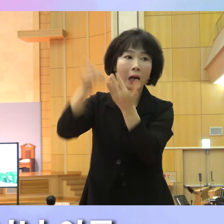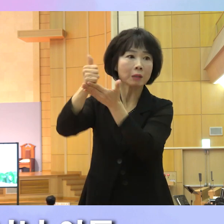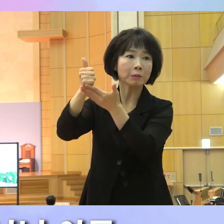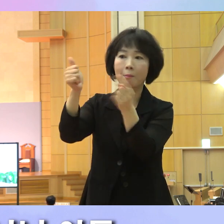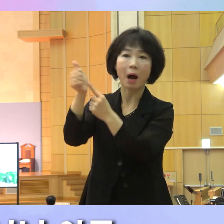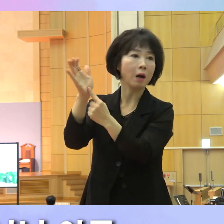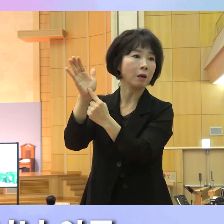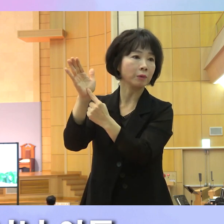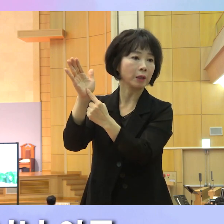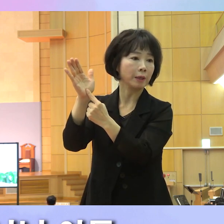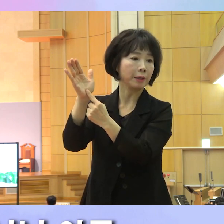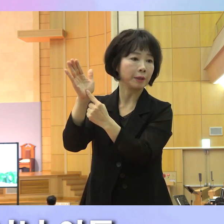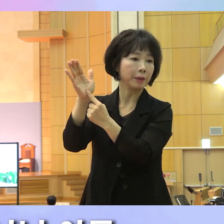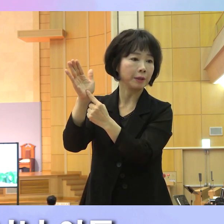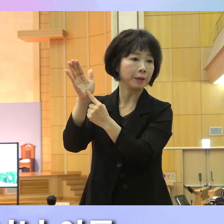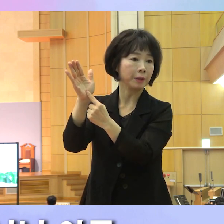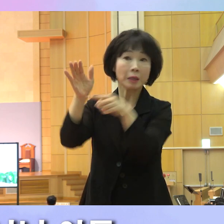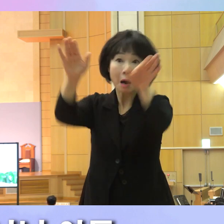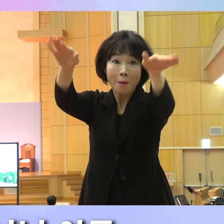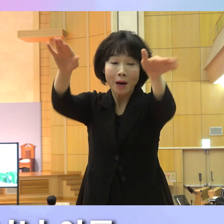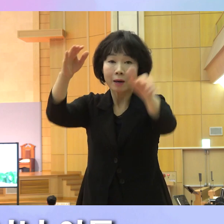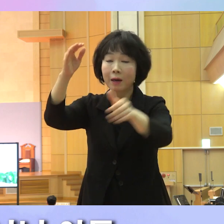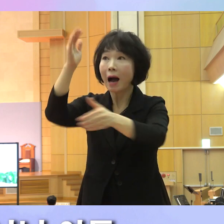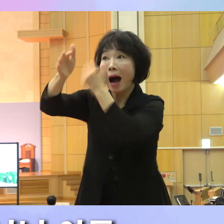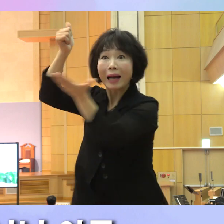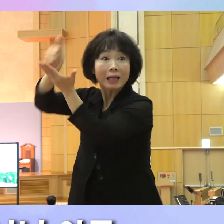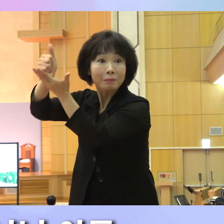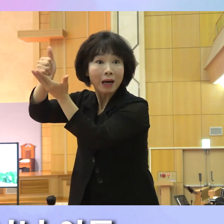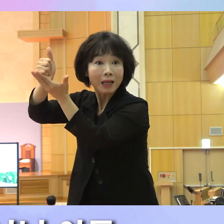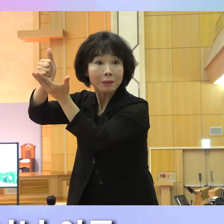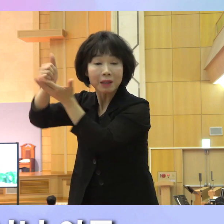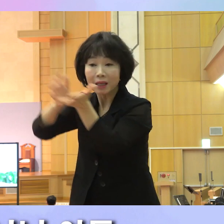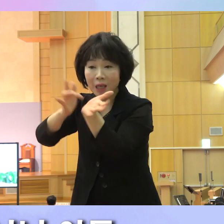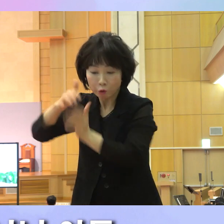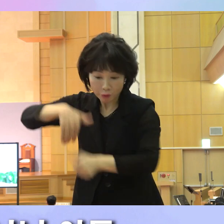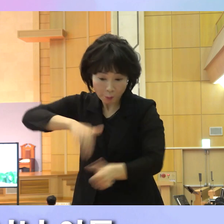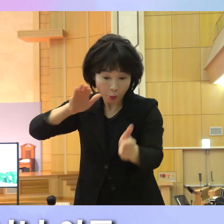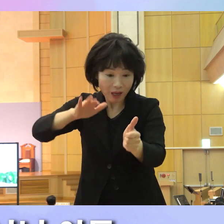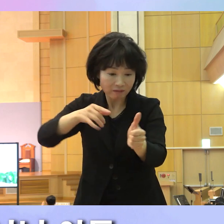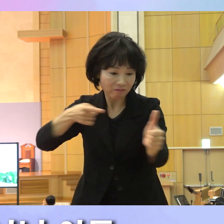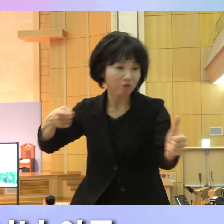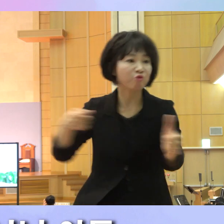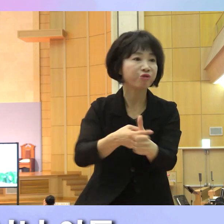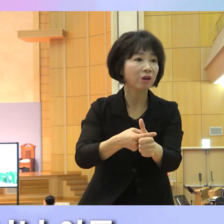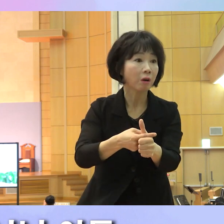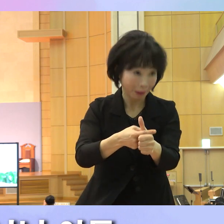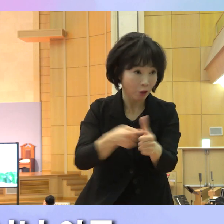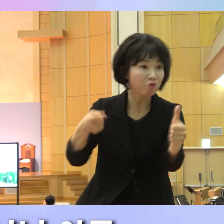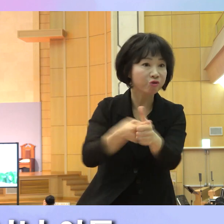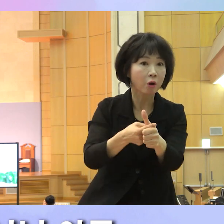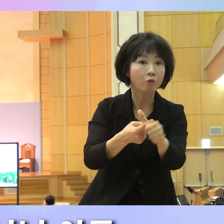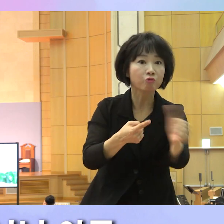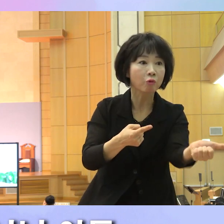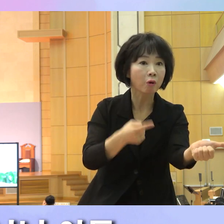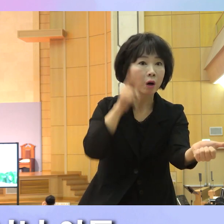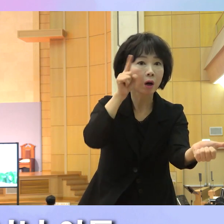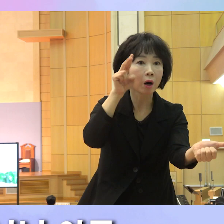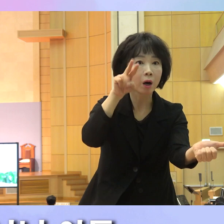하나님은 예수님을 죽게 하시고 3일 만에 살아나게 하시고,